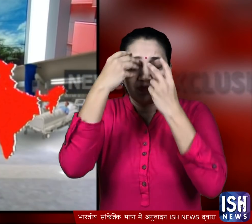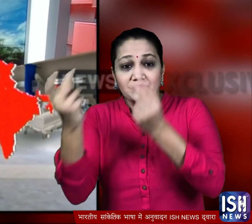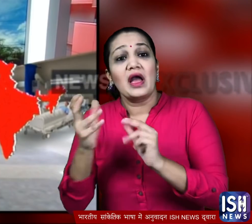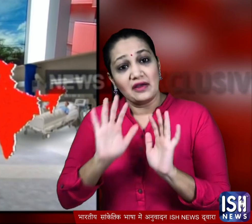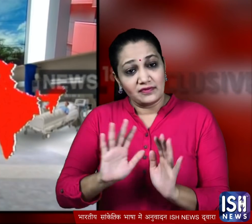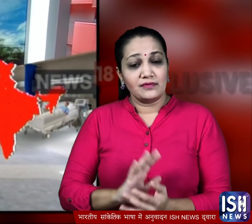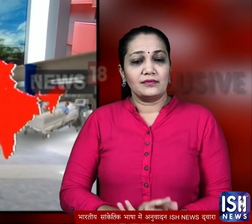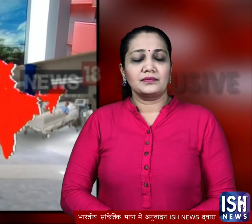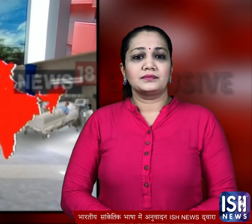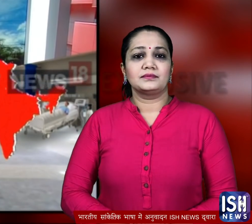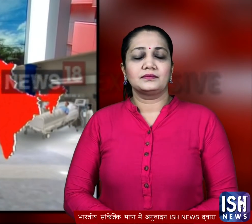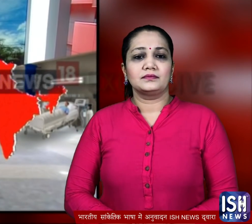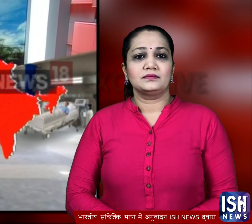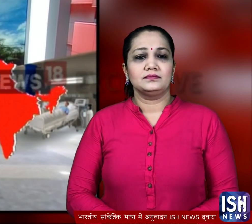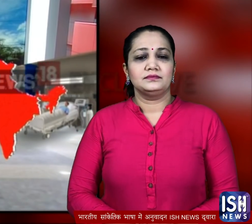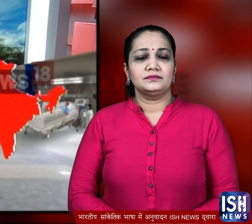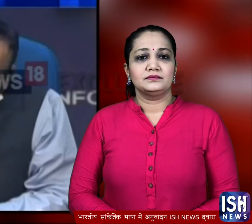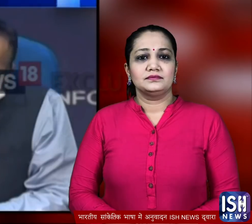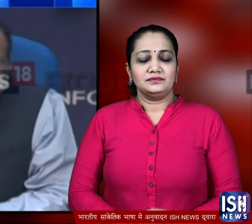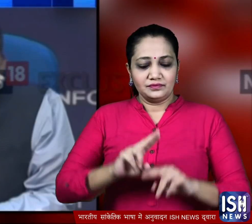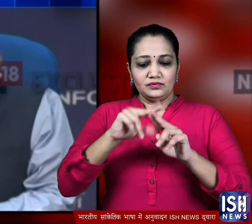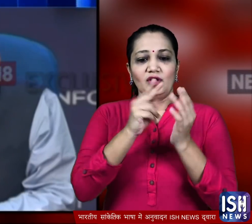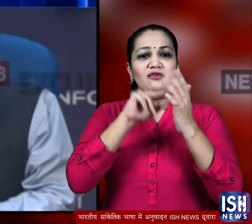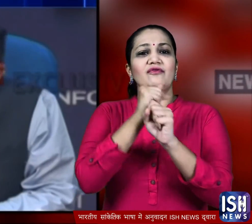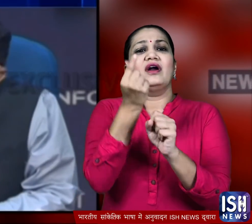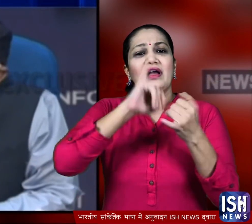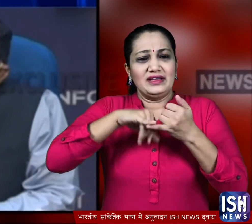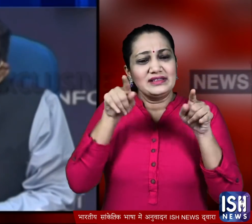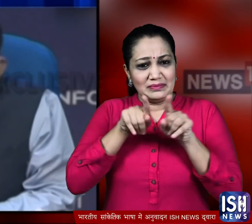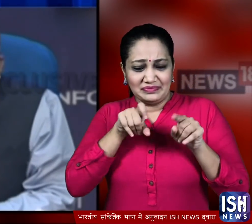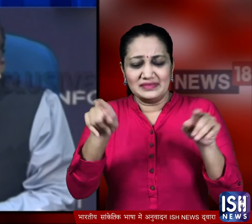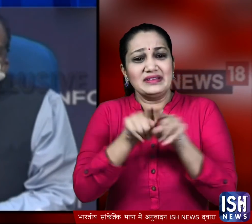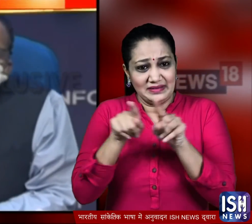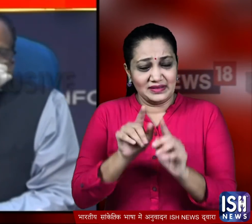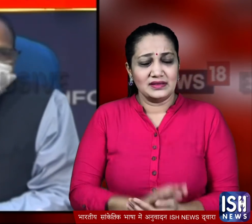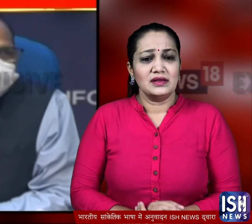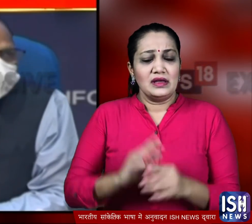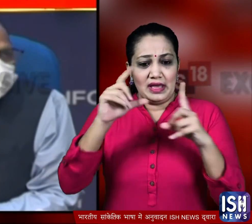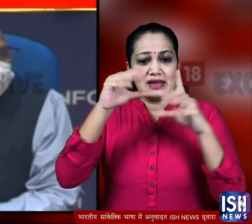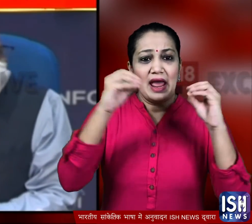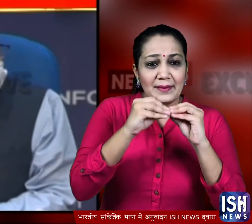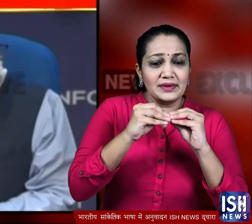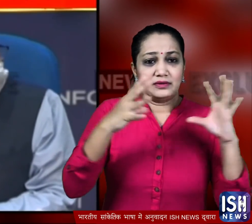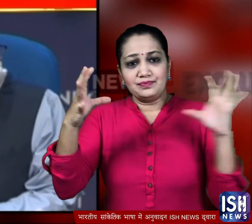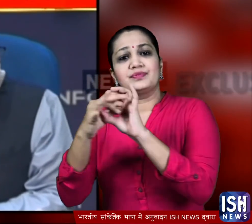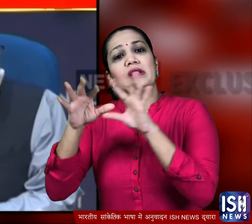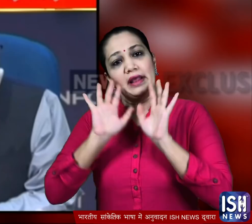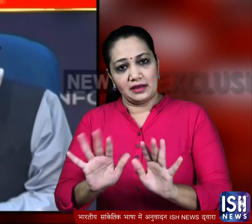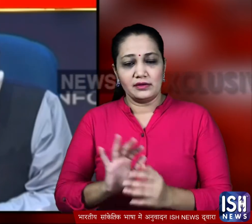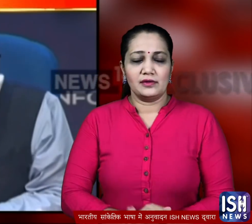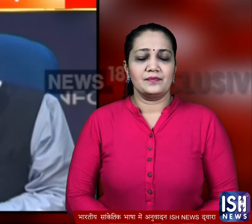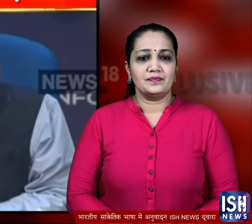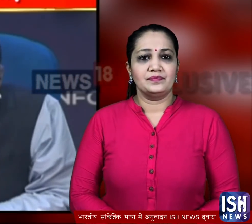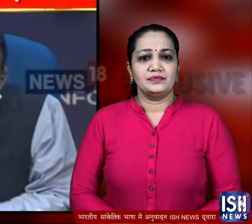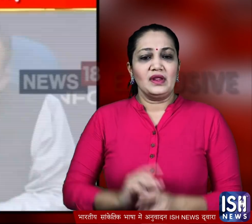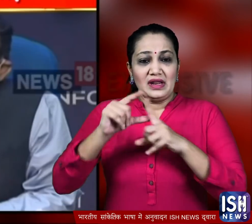को ऑपरेशन के जरिए निकालना पड़ जाता है। तो फंगस है, इस फंगस का रिश्ता डायबिटीज़ की